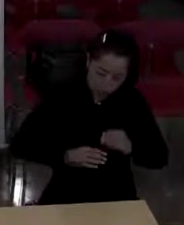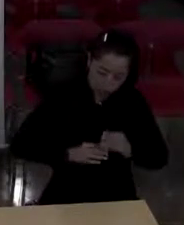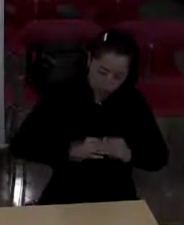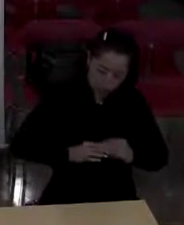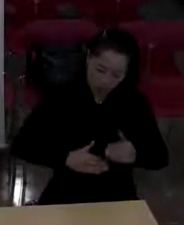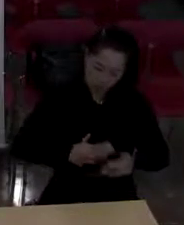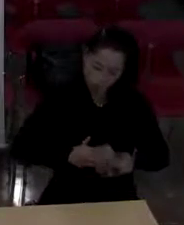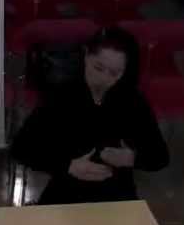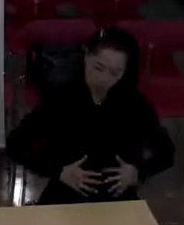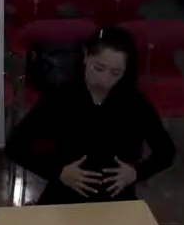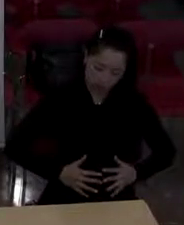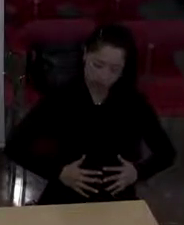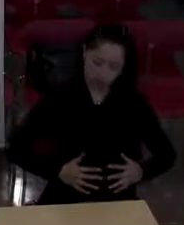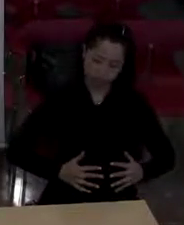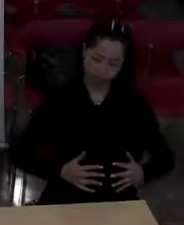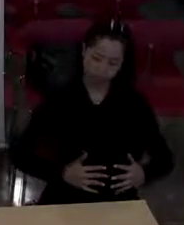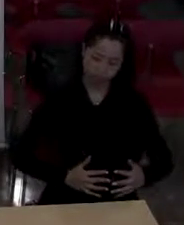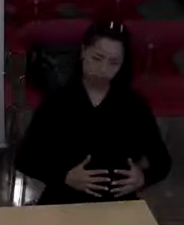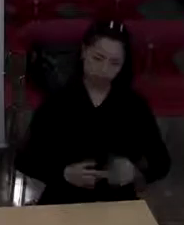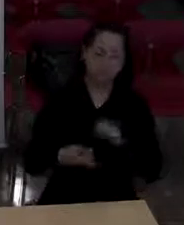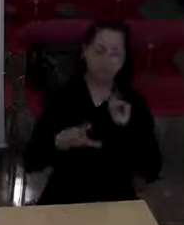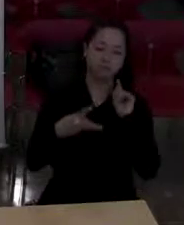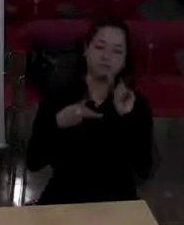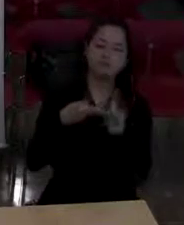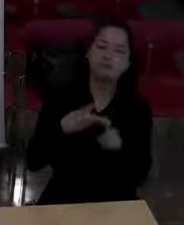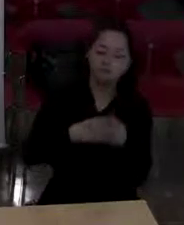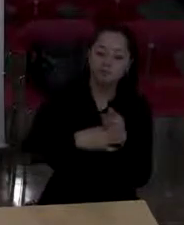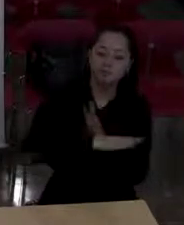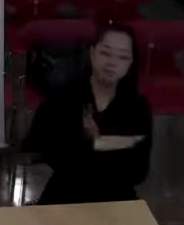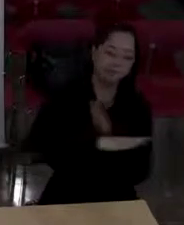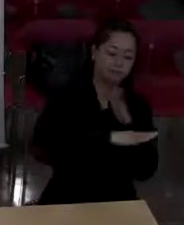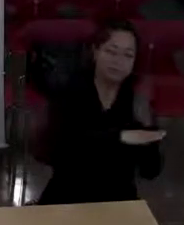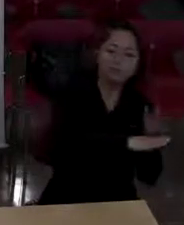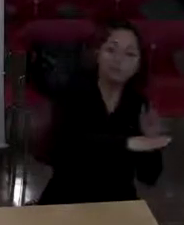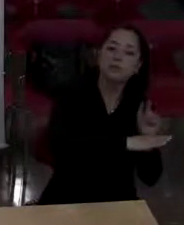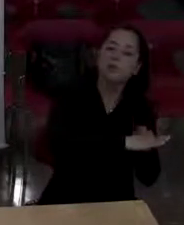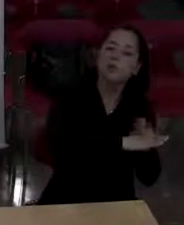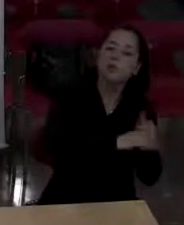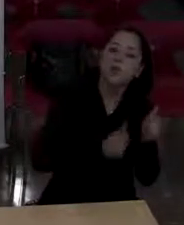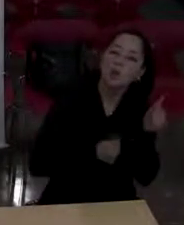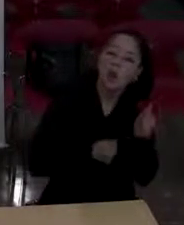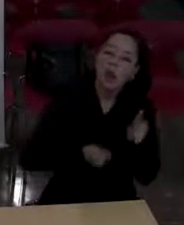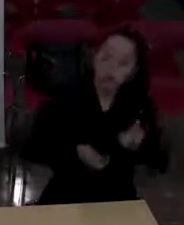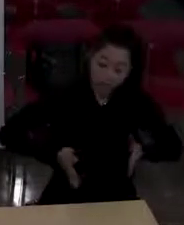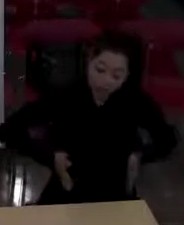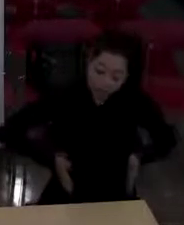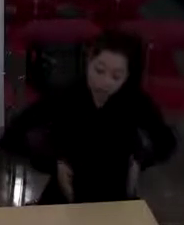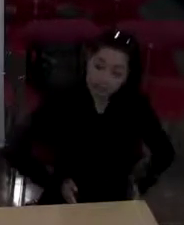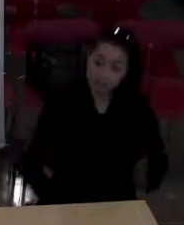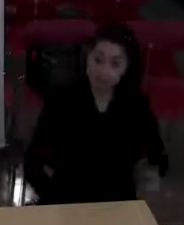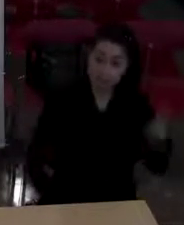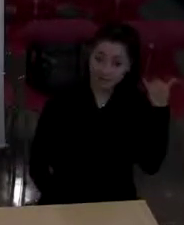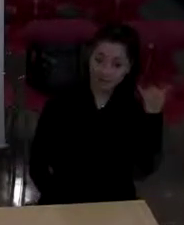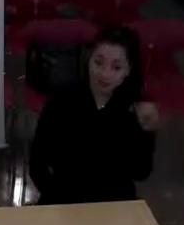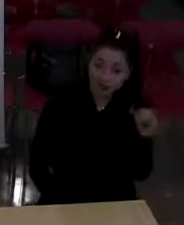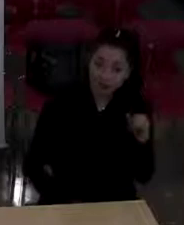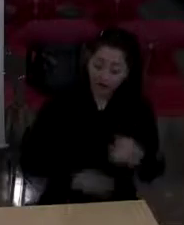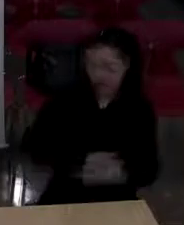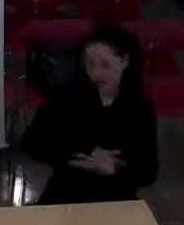del primer mes, lo importante que es estimular al bebé desde el primer mes de nacido. La cuarta